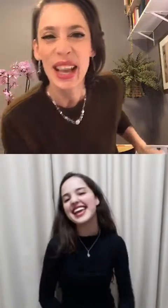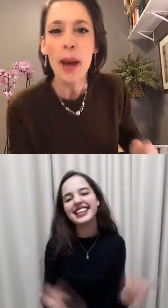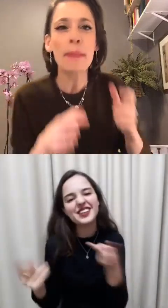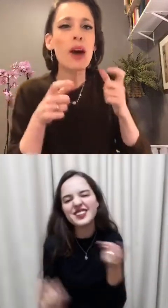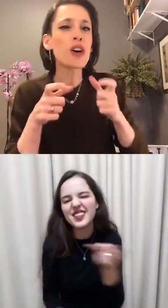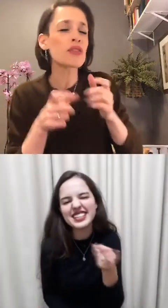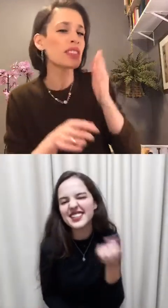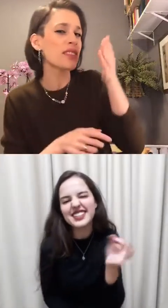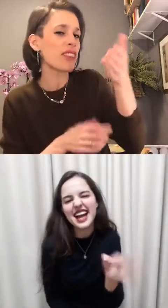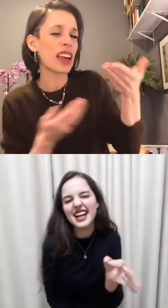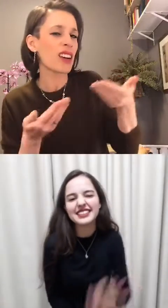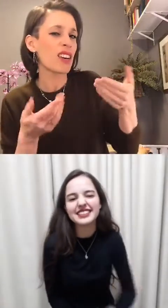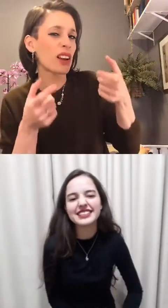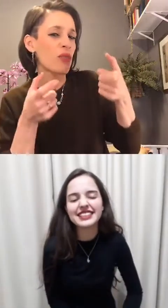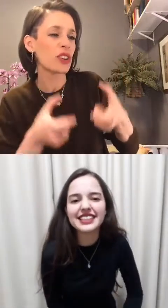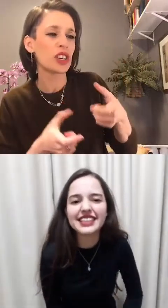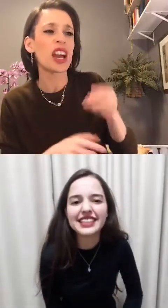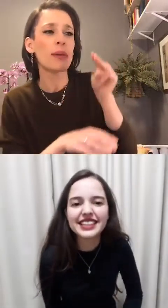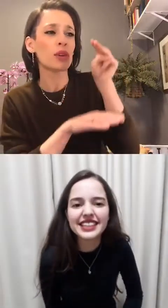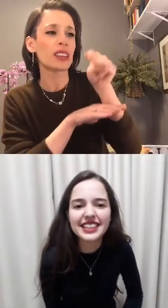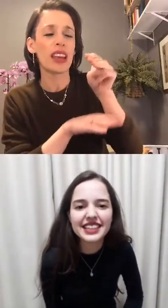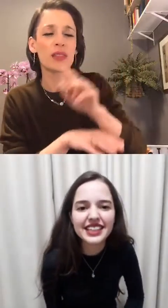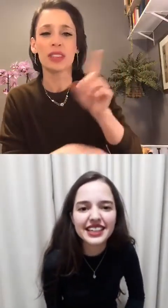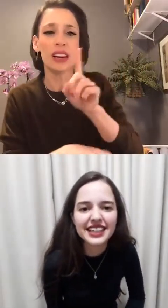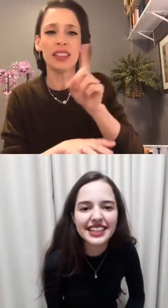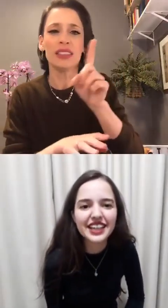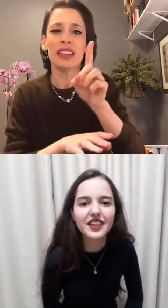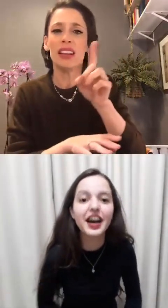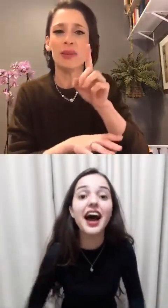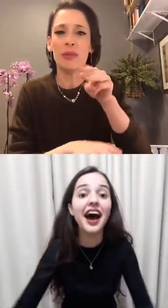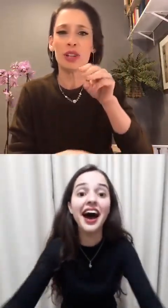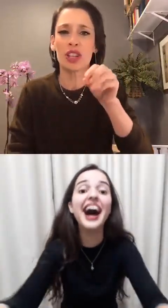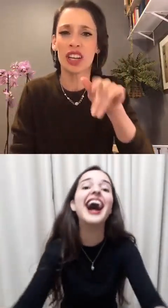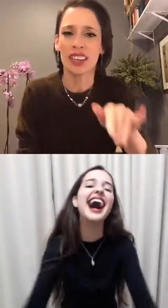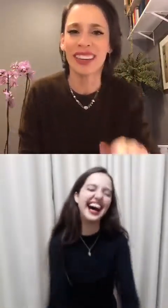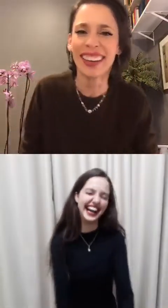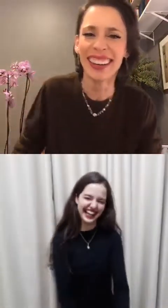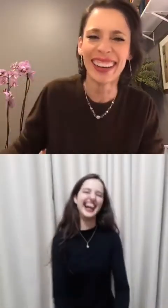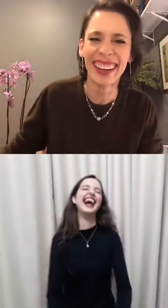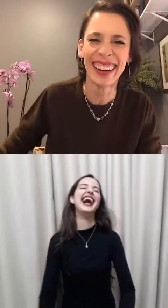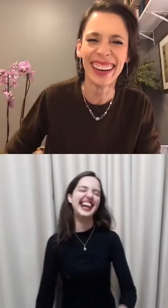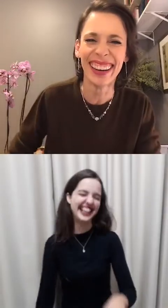E aí, então, os Para dois onde estão você vai certos. agora? Onde? Ah, motel. Não, não, não, não. Hoje.